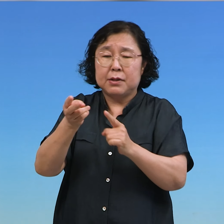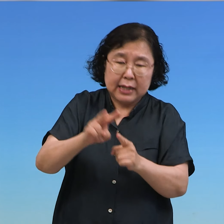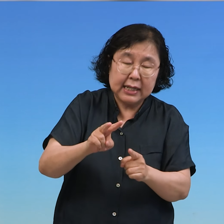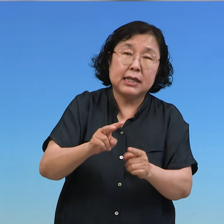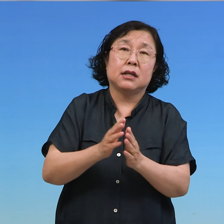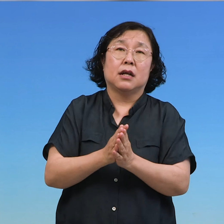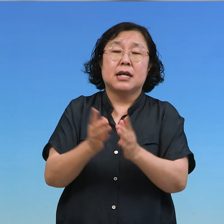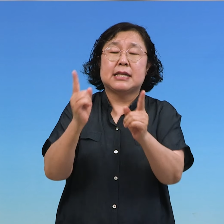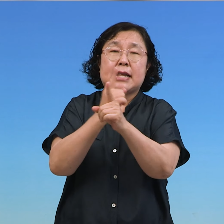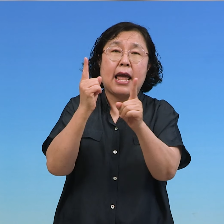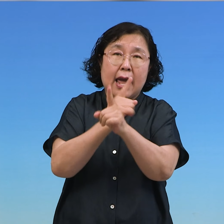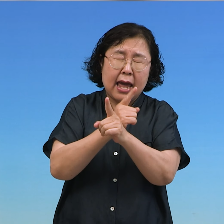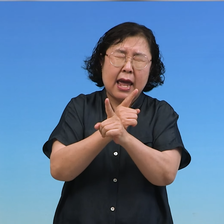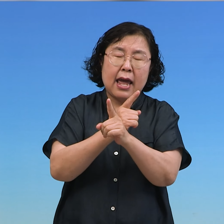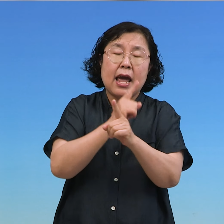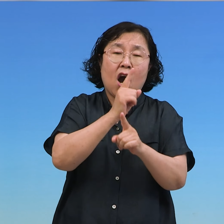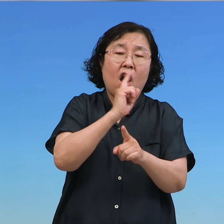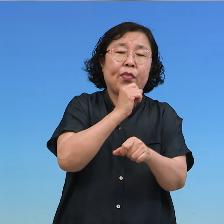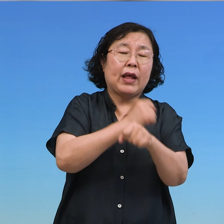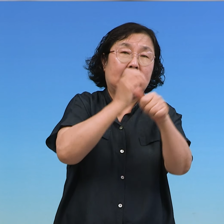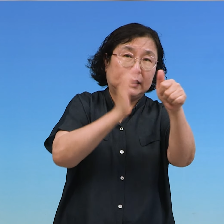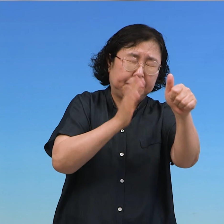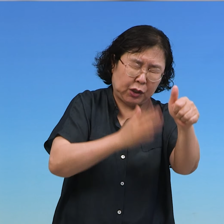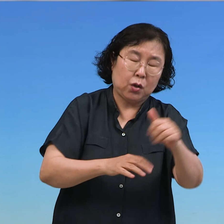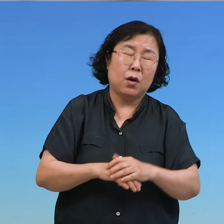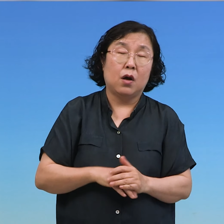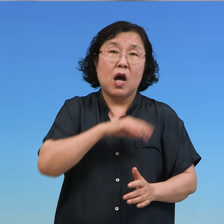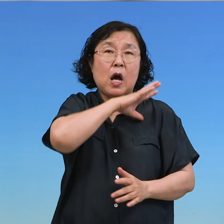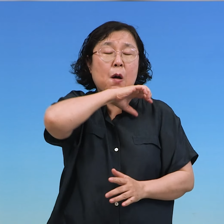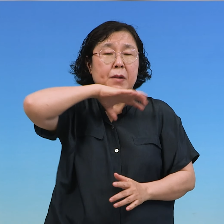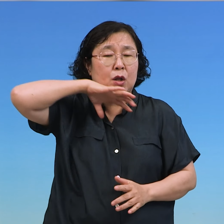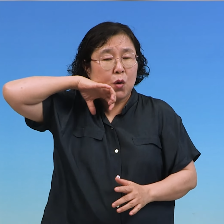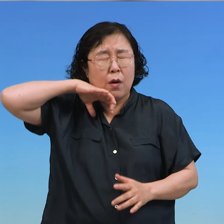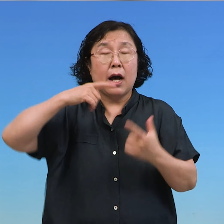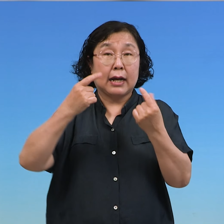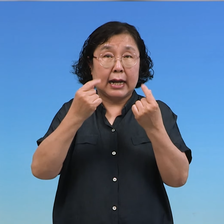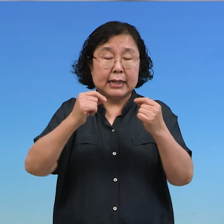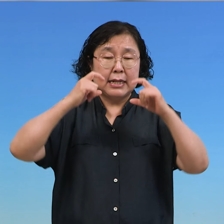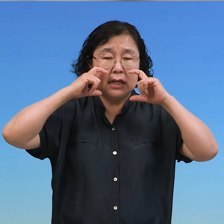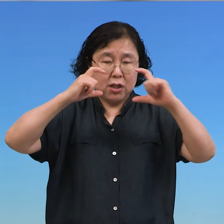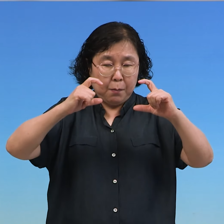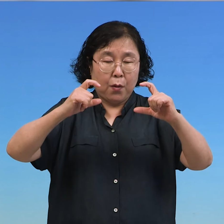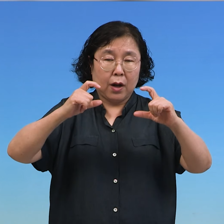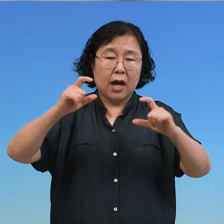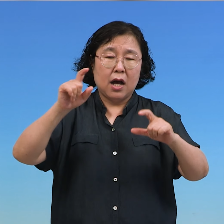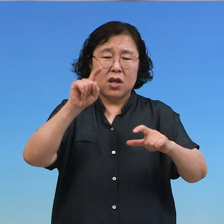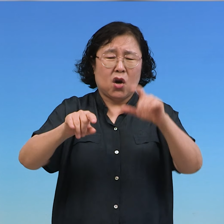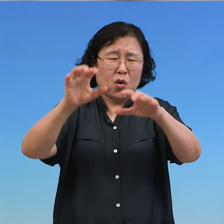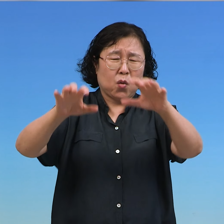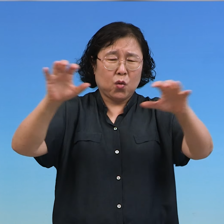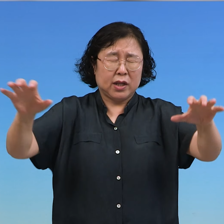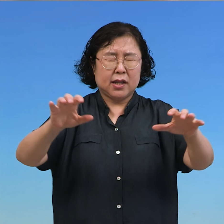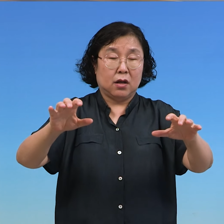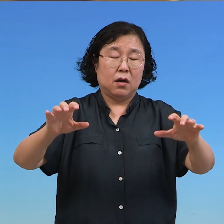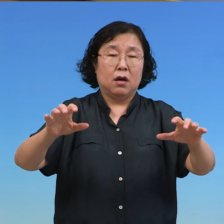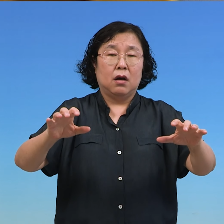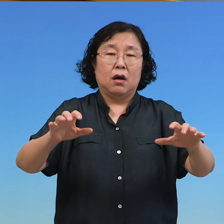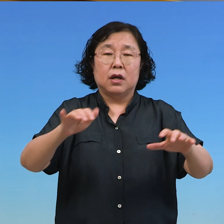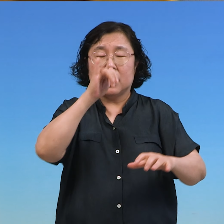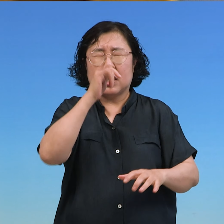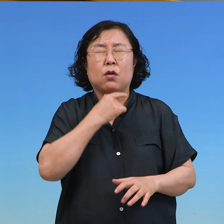공동체가 됐으면 좋겠습니다 베드로와 같은 선포가 이곳저곳에서 터뜨려지는 교회가 되기 원합니다